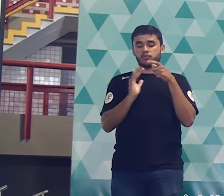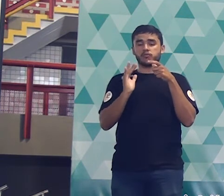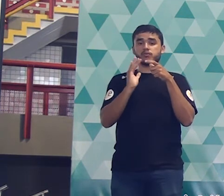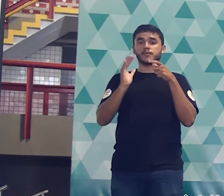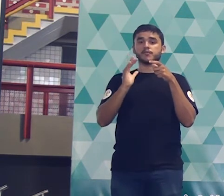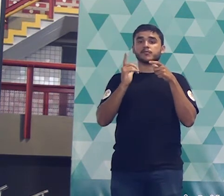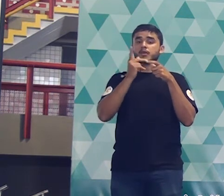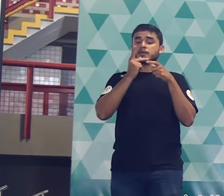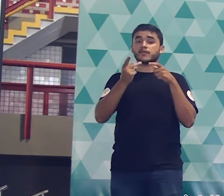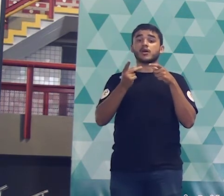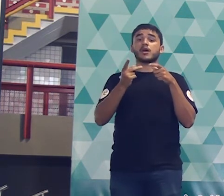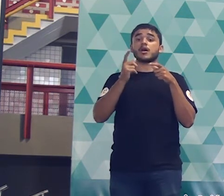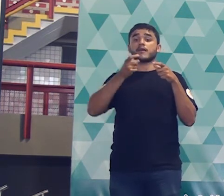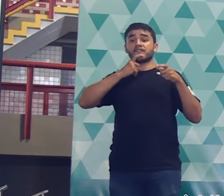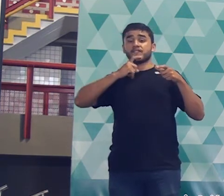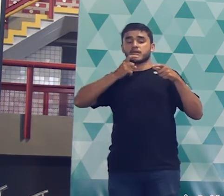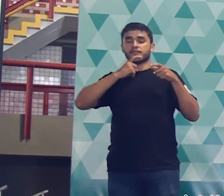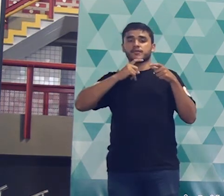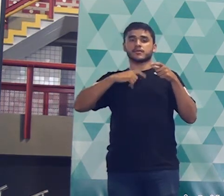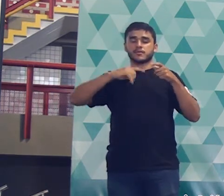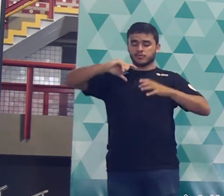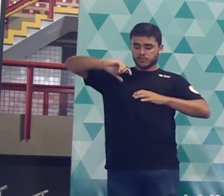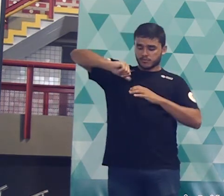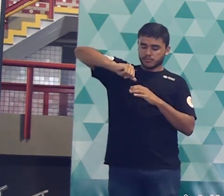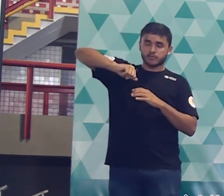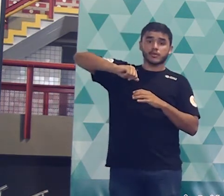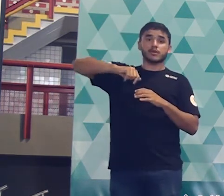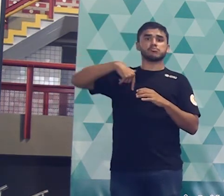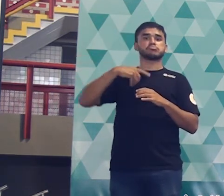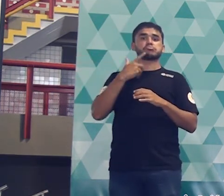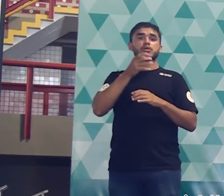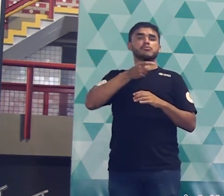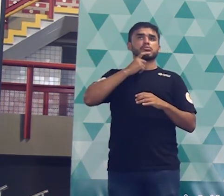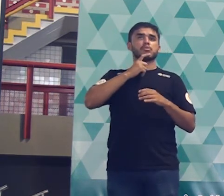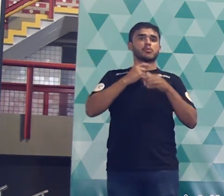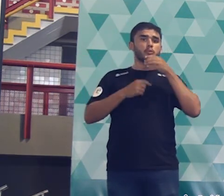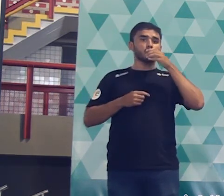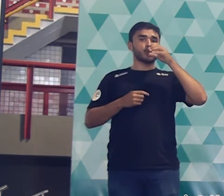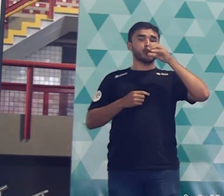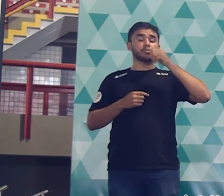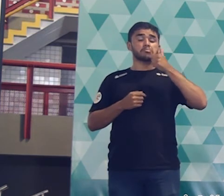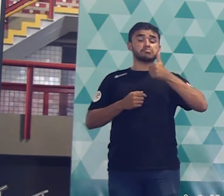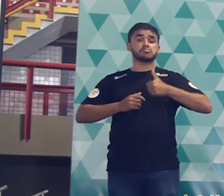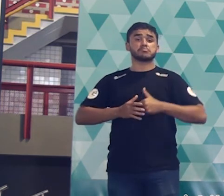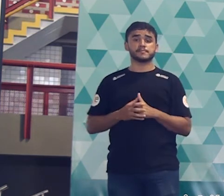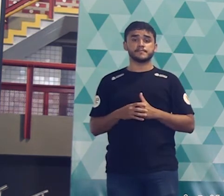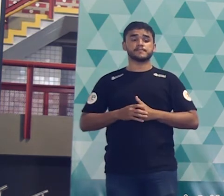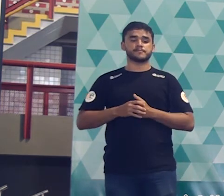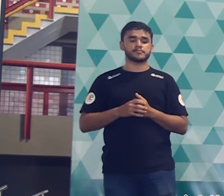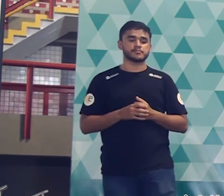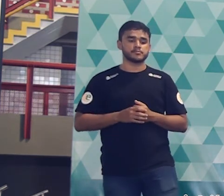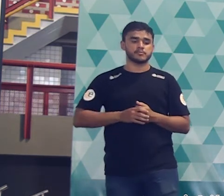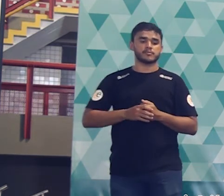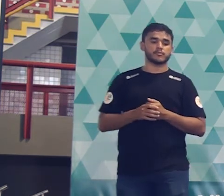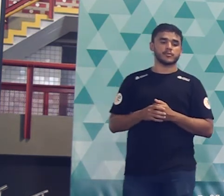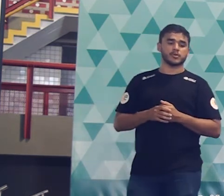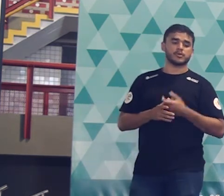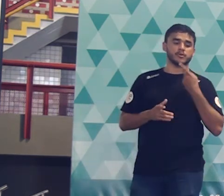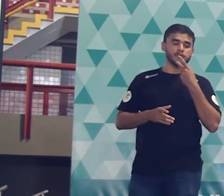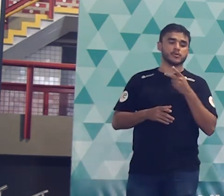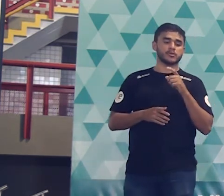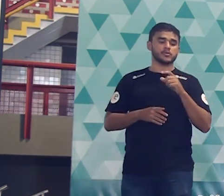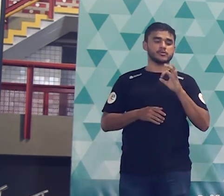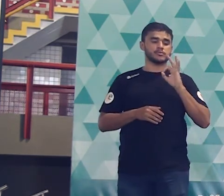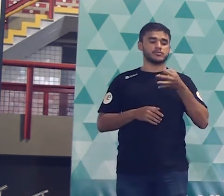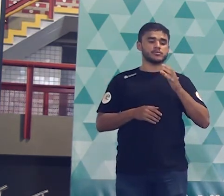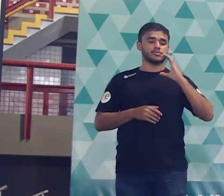vai absorvendo calor. E quando ela absorve calor, ela faz com que todo o ambiente fique com a temperatura menor do que a temperatura externa. Então, nesse caso, qual item que a